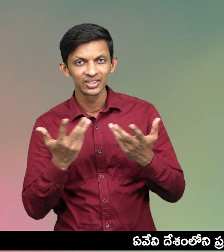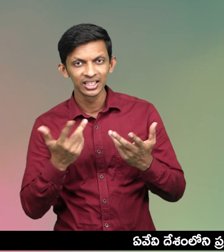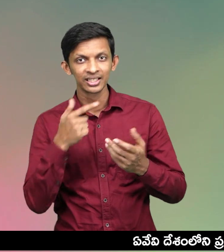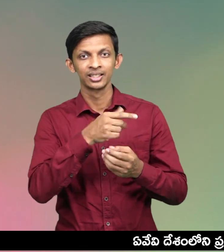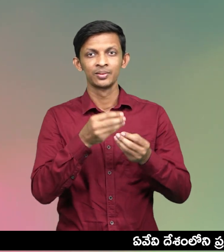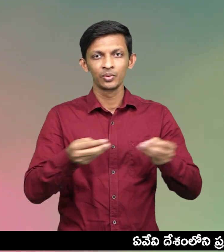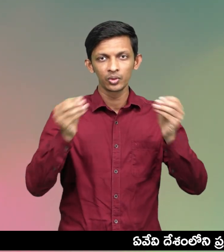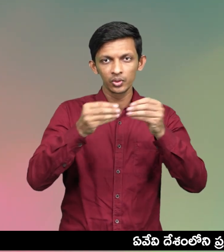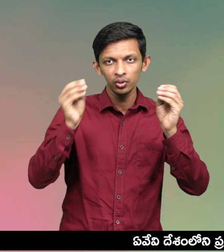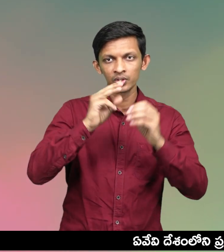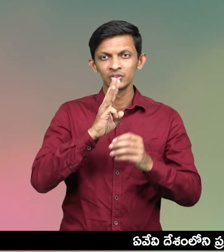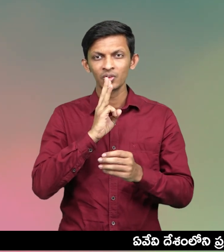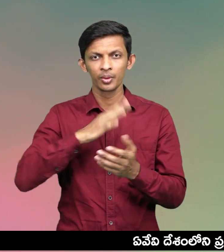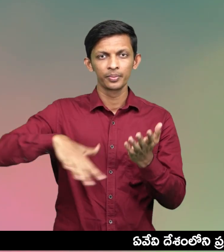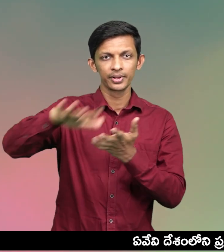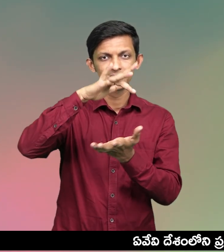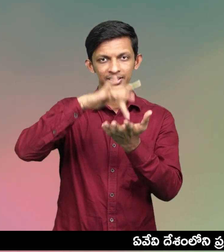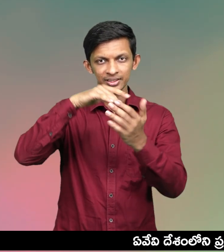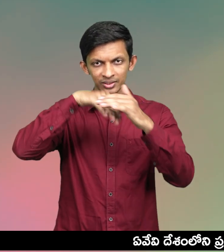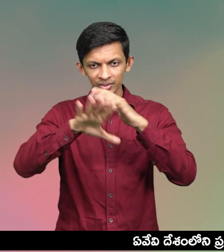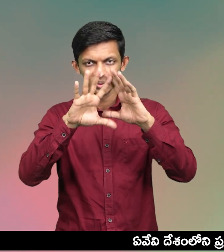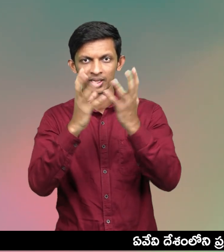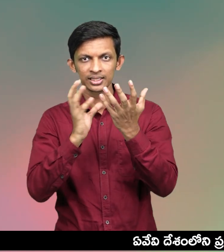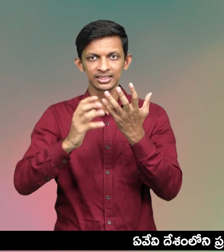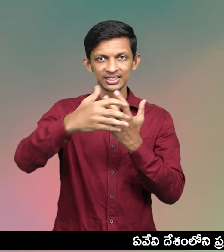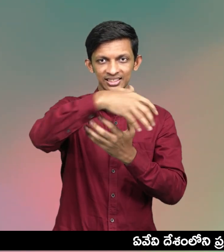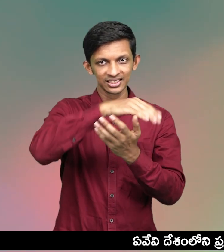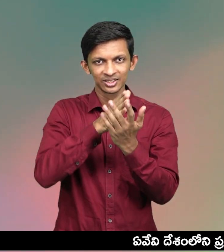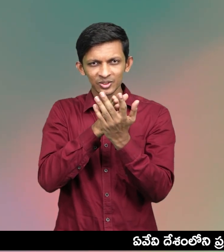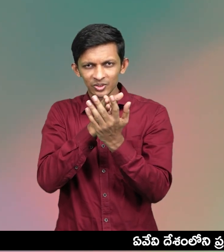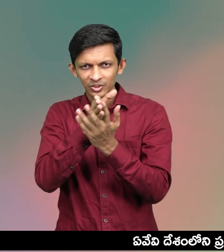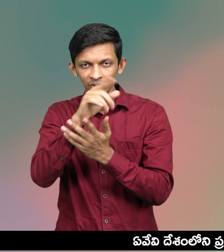ఏవేవి దేశంలోని ప్రధాన నీటి వనరులు అమలు ద్వారా